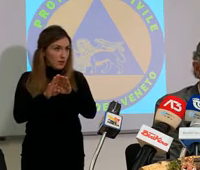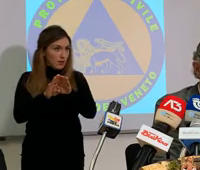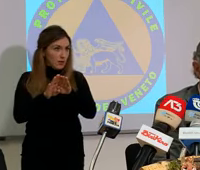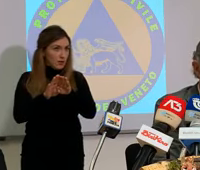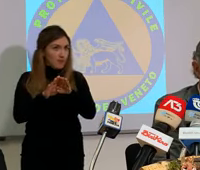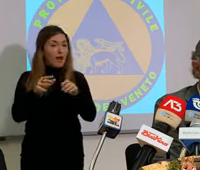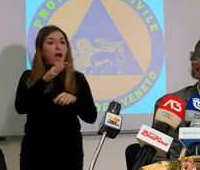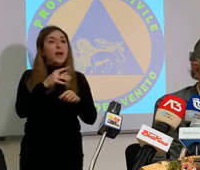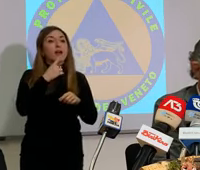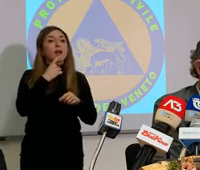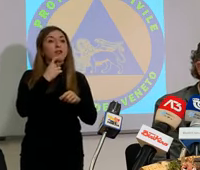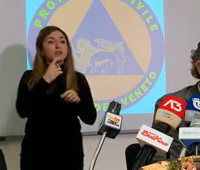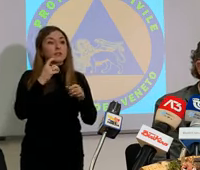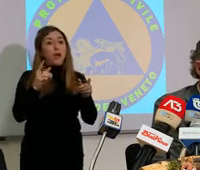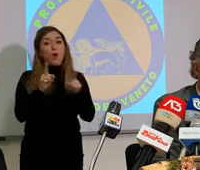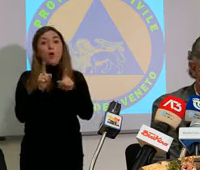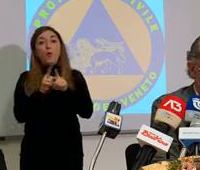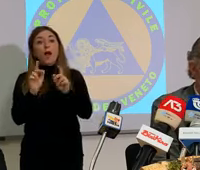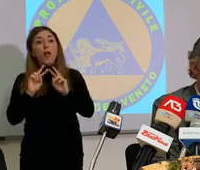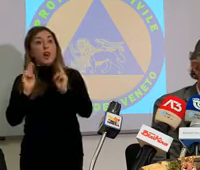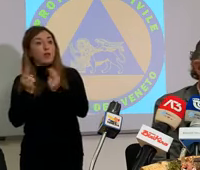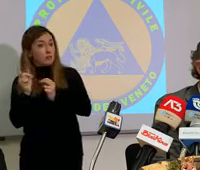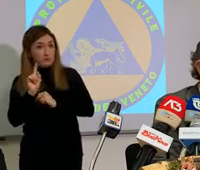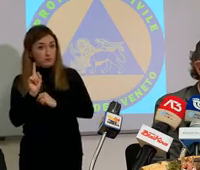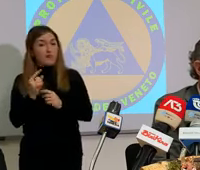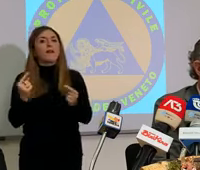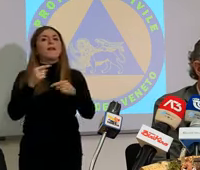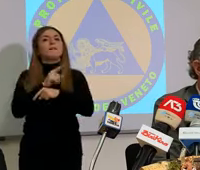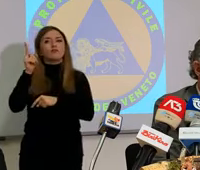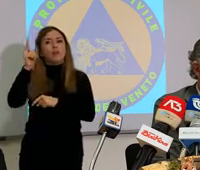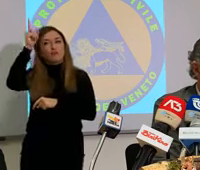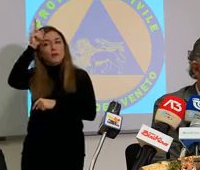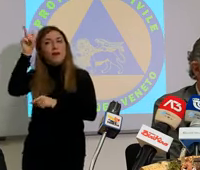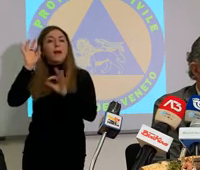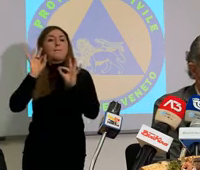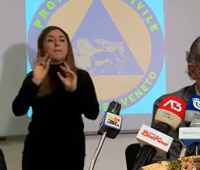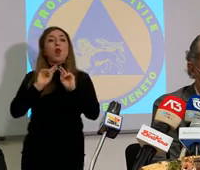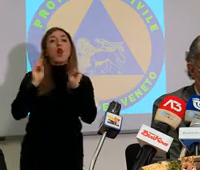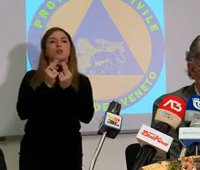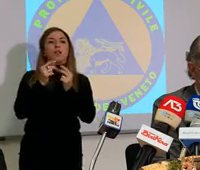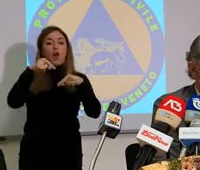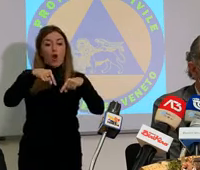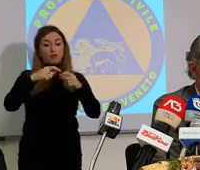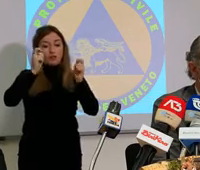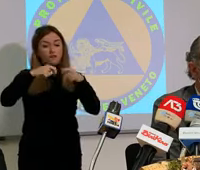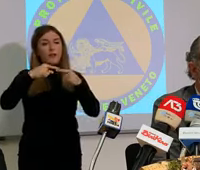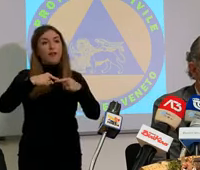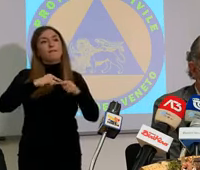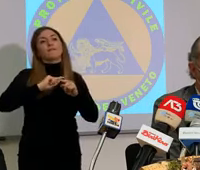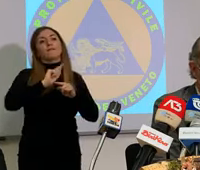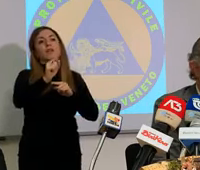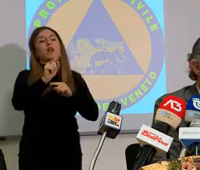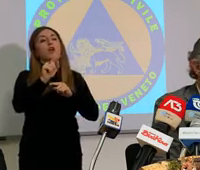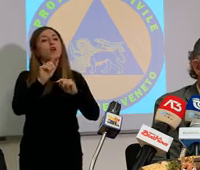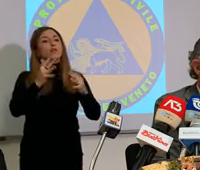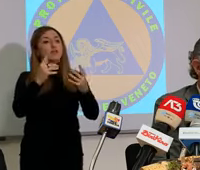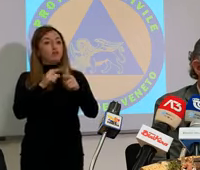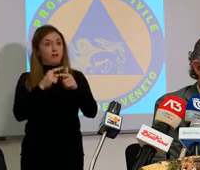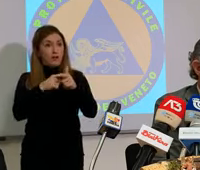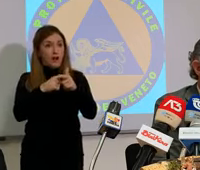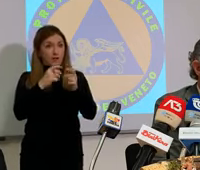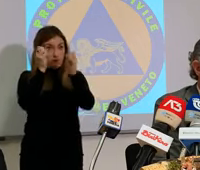noi l'area rossa è un'altra roba semmai invece va di drogba da oggi fino al 10 di gennaio immaginate come